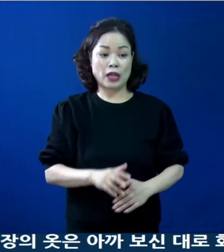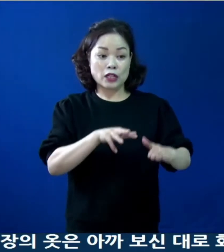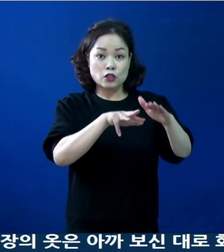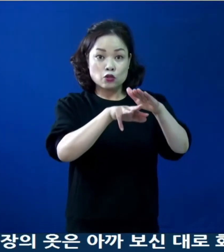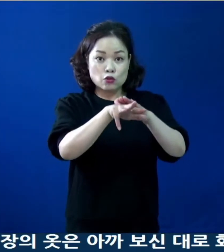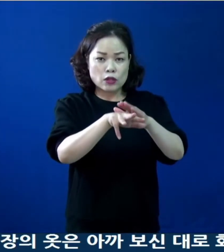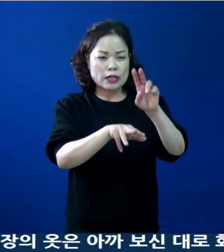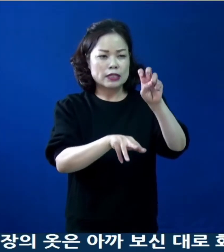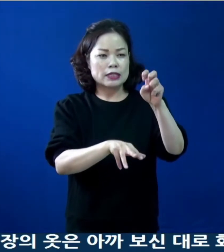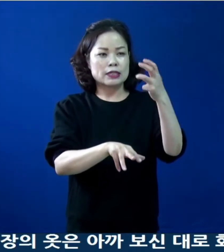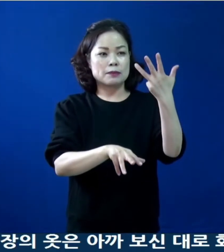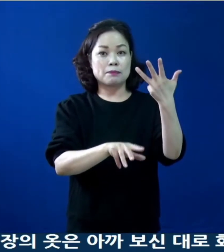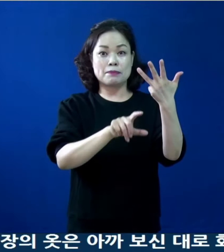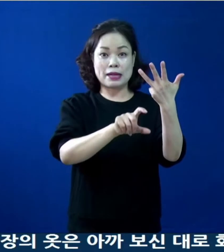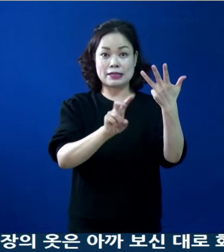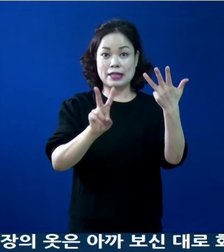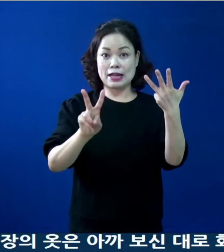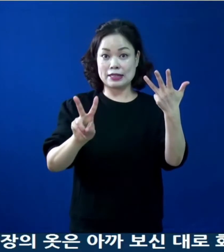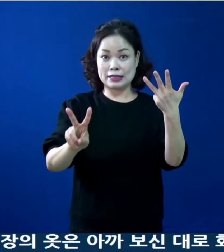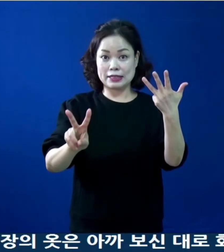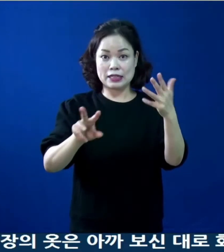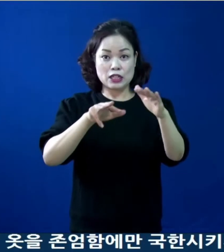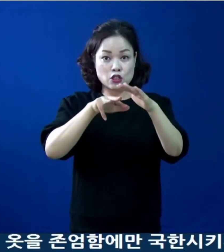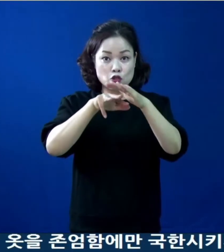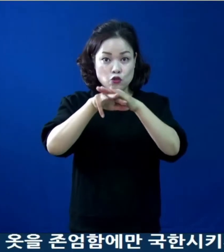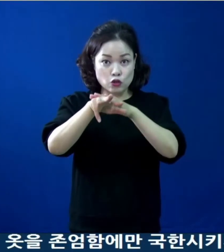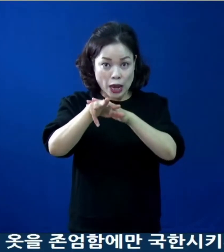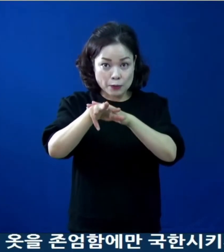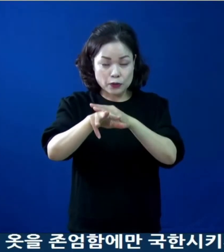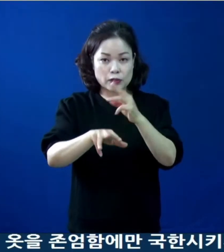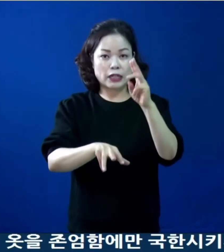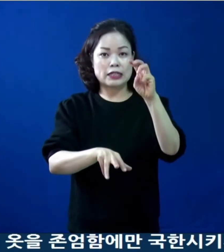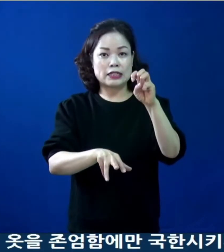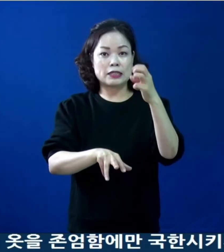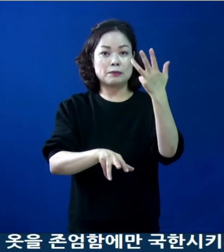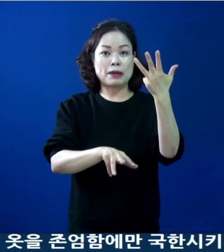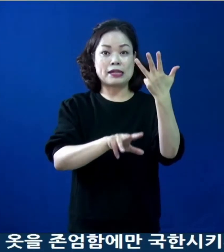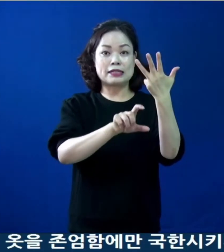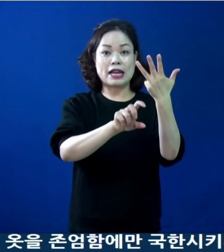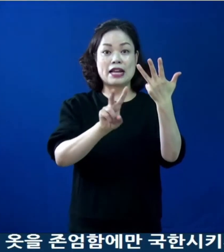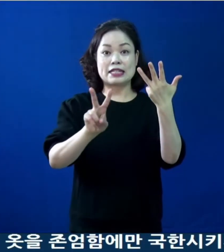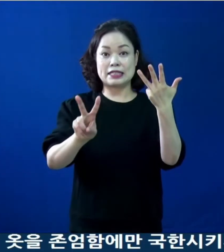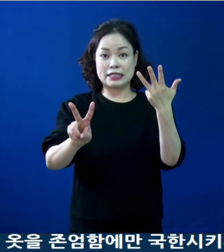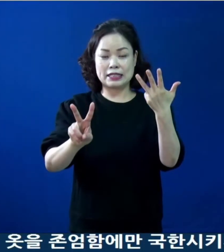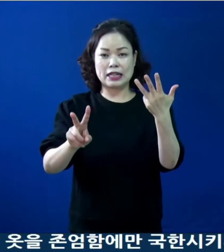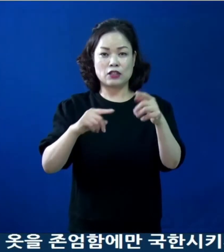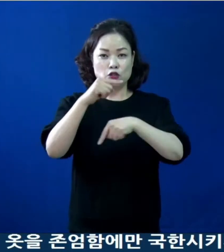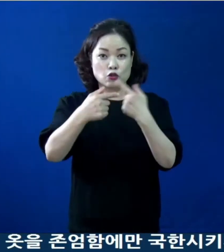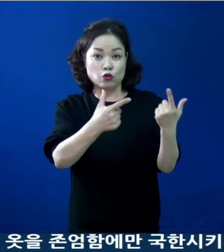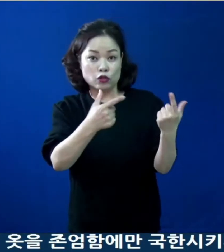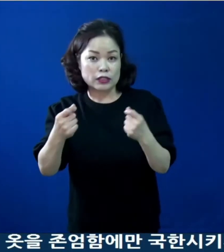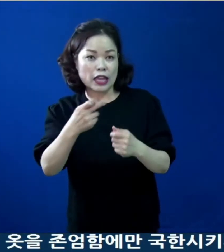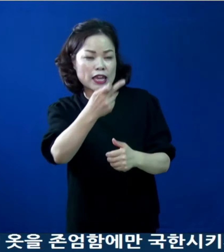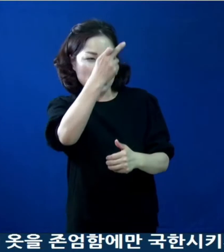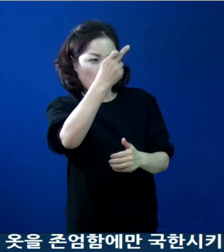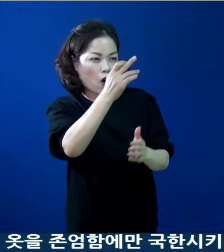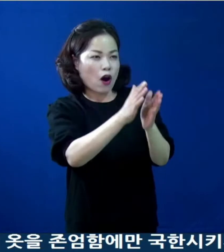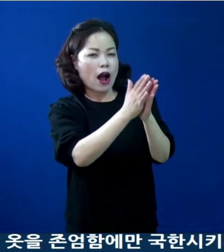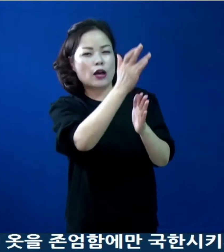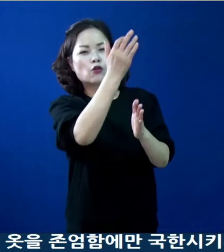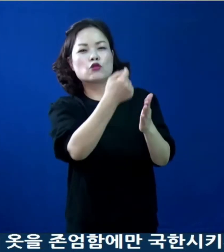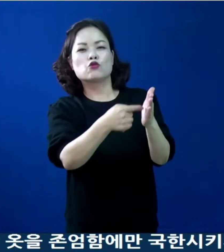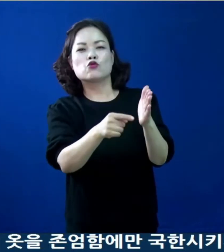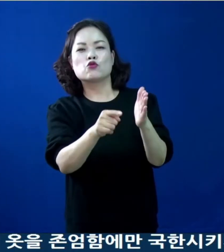출애굽기 28장 2절 확인합니다. 출애굽기 28장 2절 같이 한번 읽을까요? 내 형 아론을